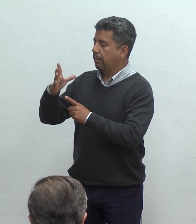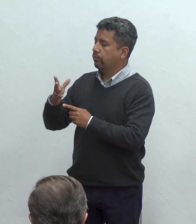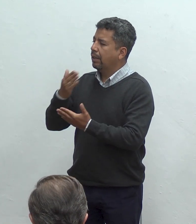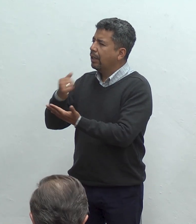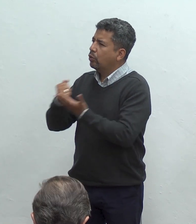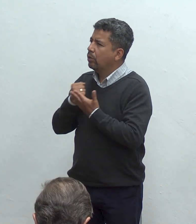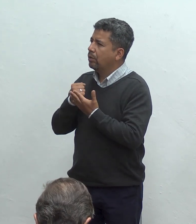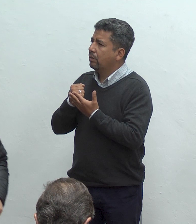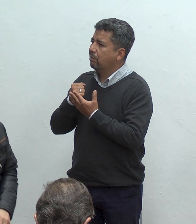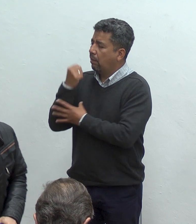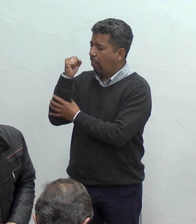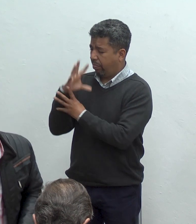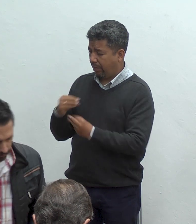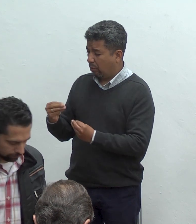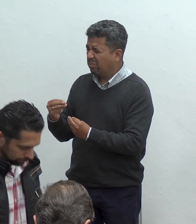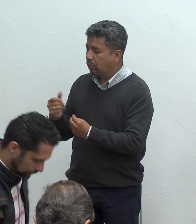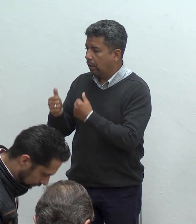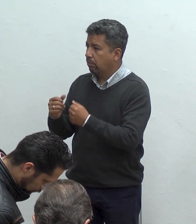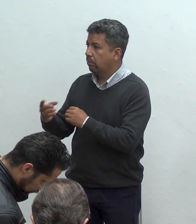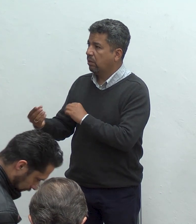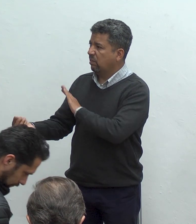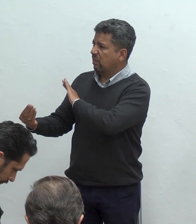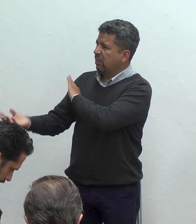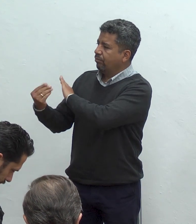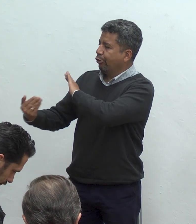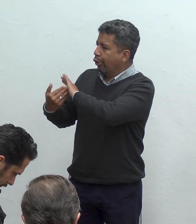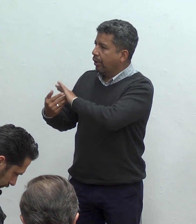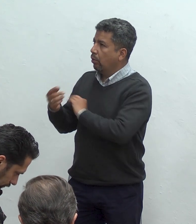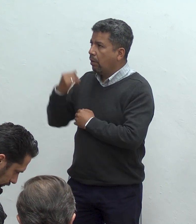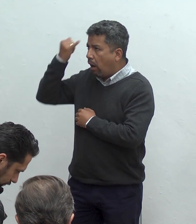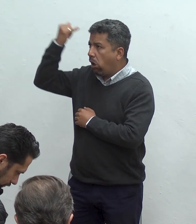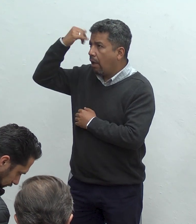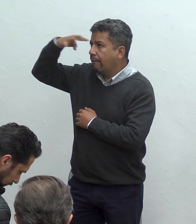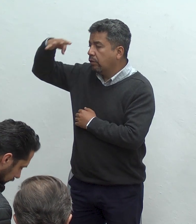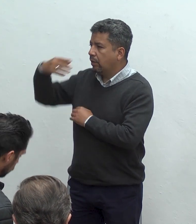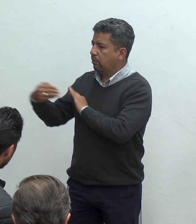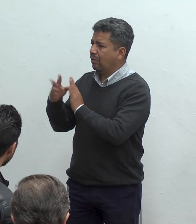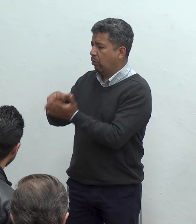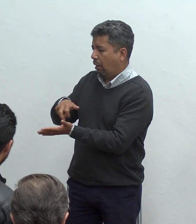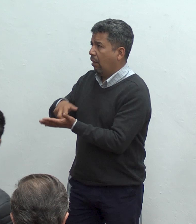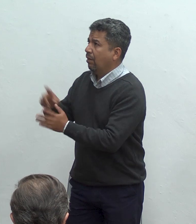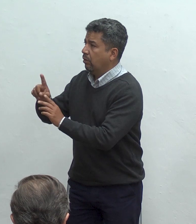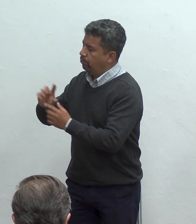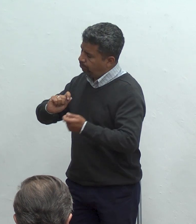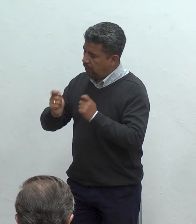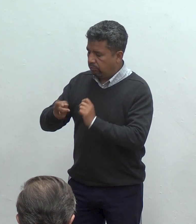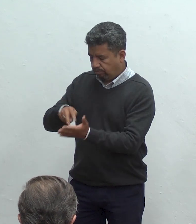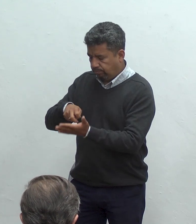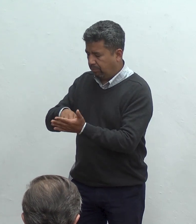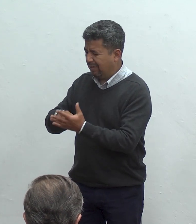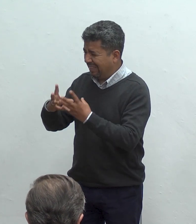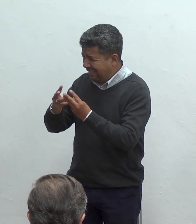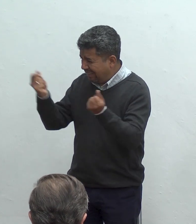Ayúdanos. Derrumba, Señor, todo argumento que se ha levantado de parte nuestra para que nosotros no nos arrodillemos a tus pies.